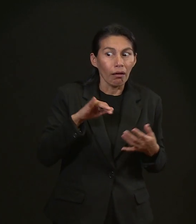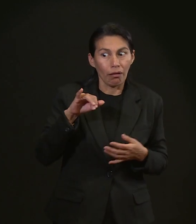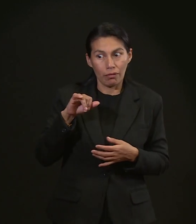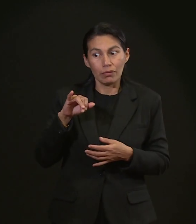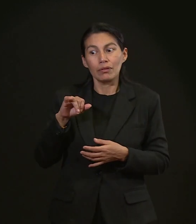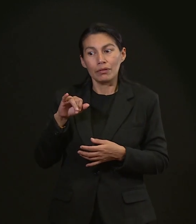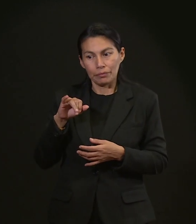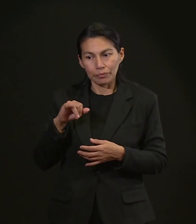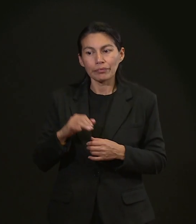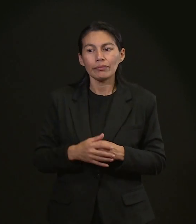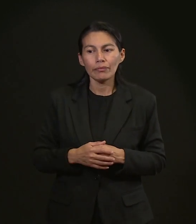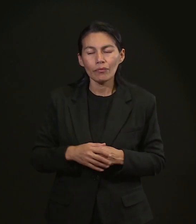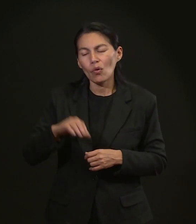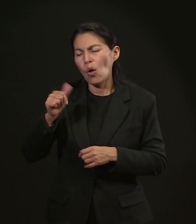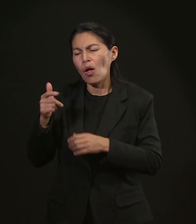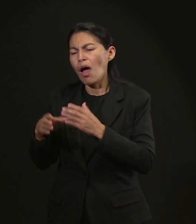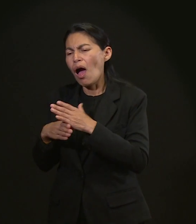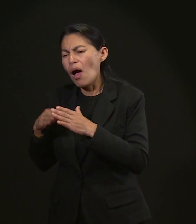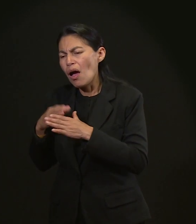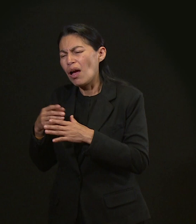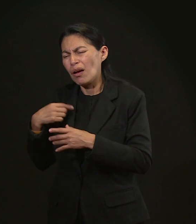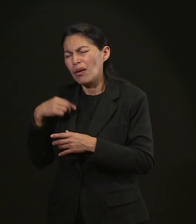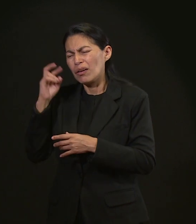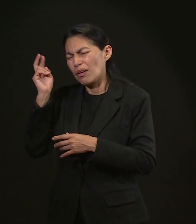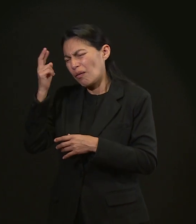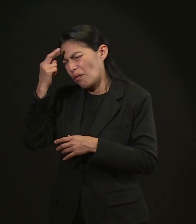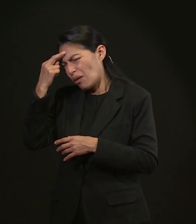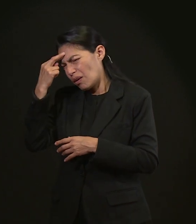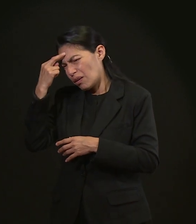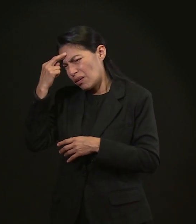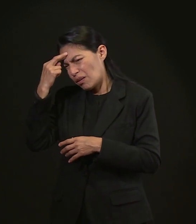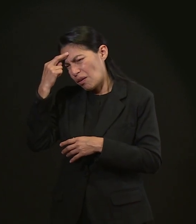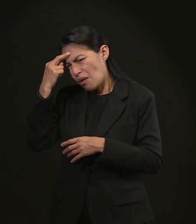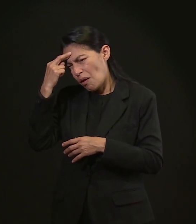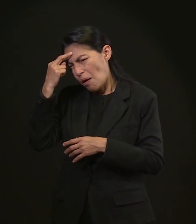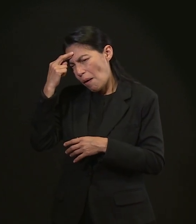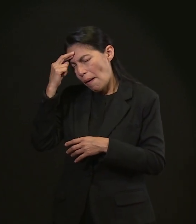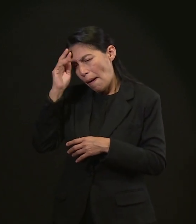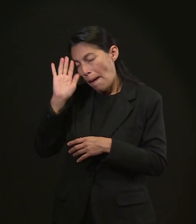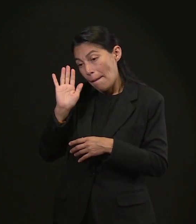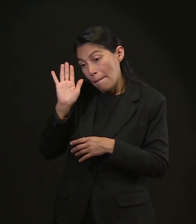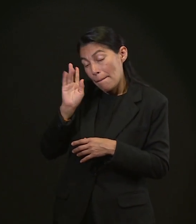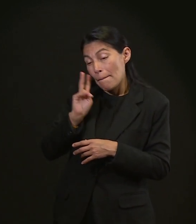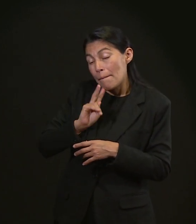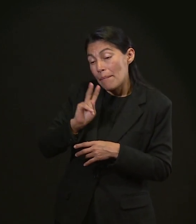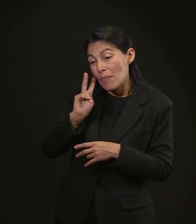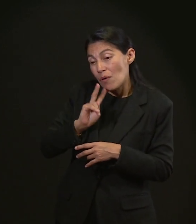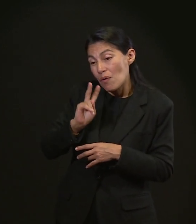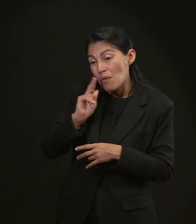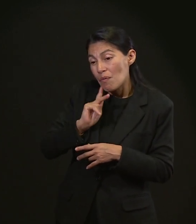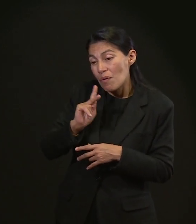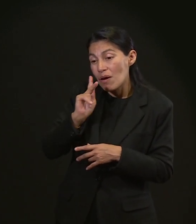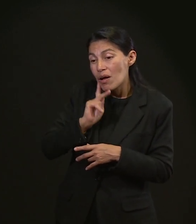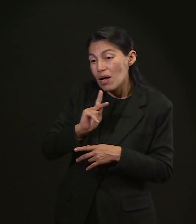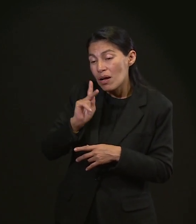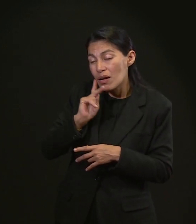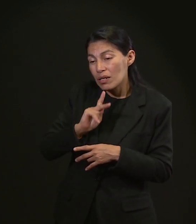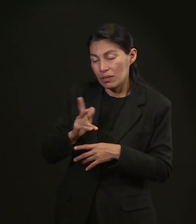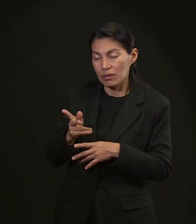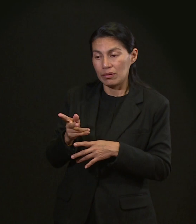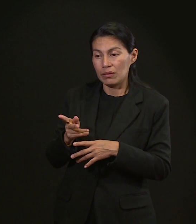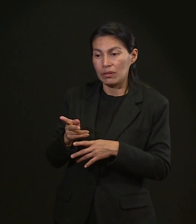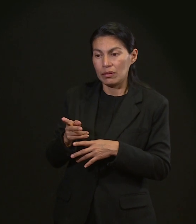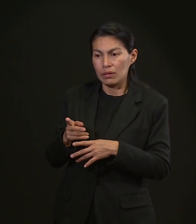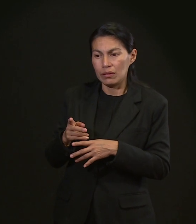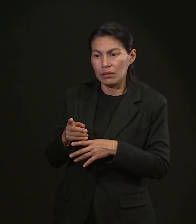en parte sí y otra cosa que yo recuerdo que fue como como para probar a ver